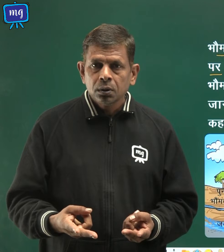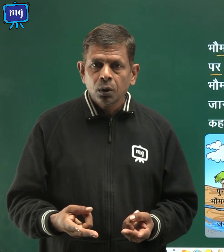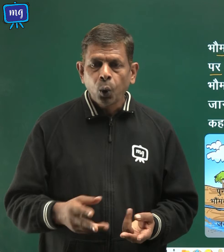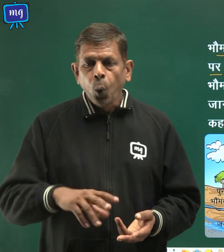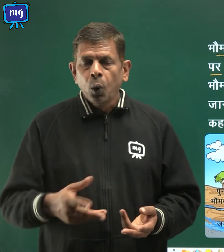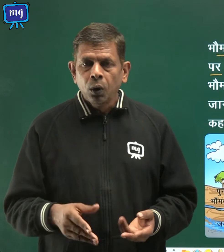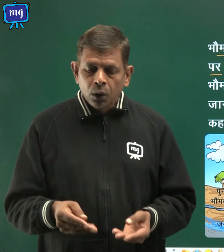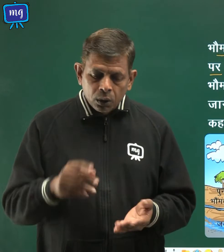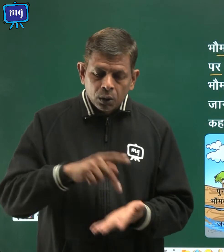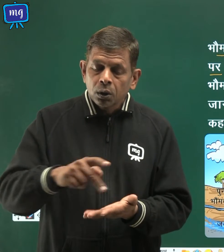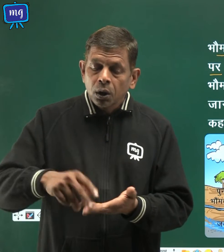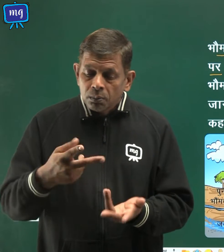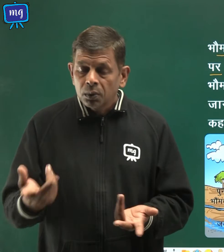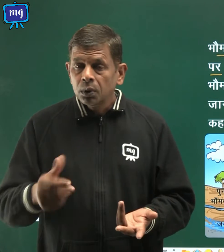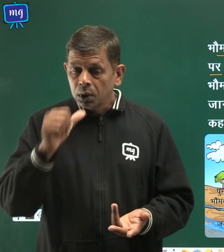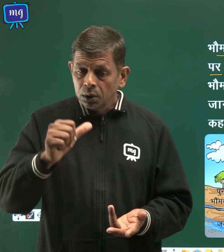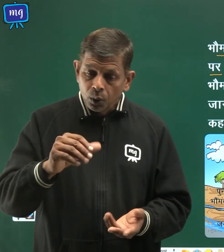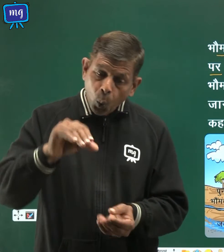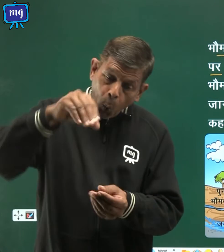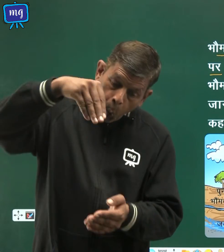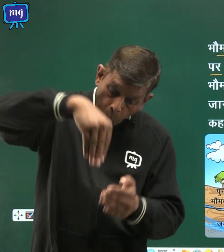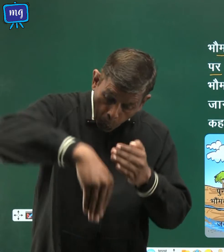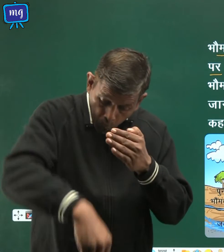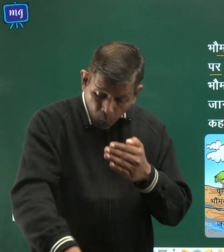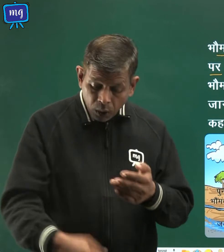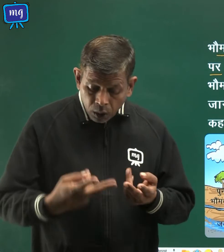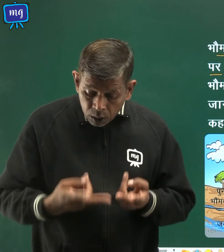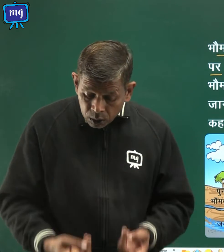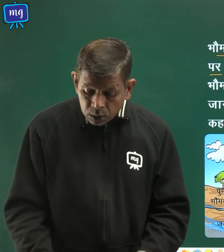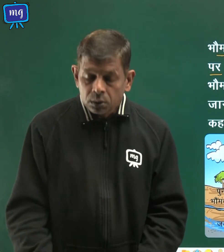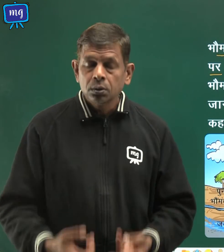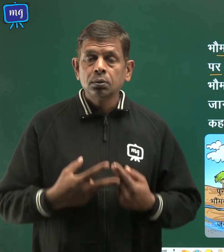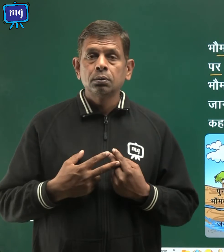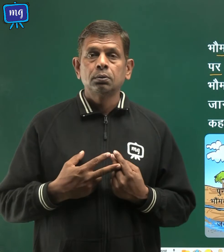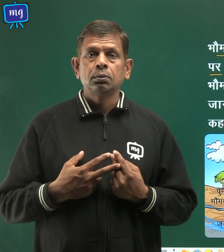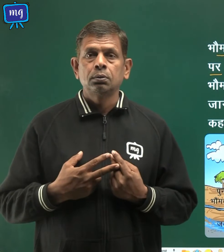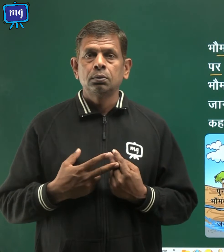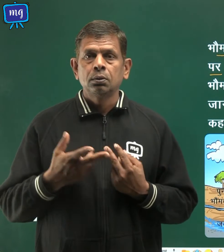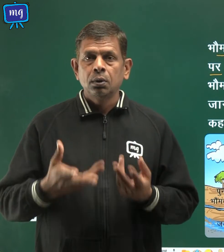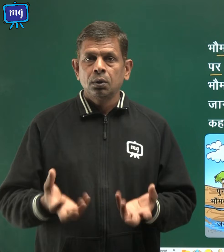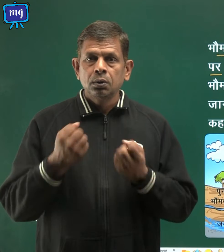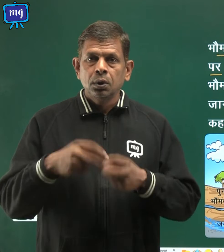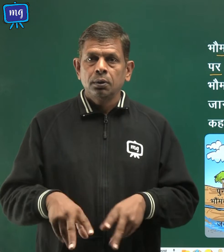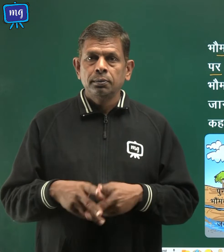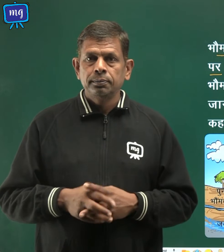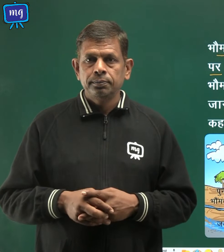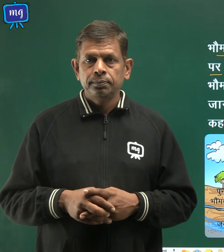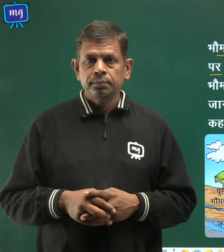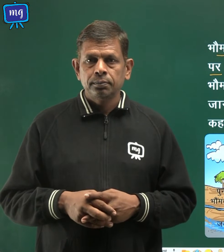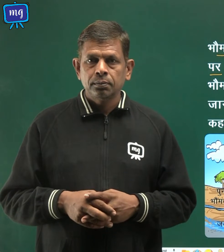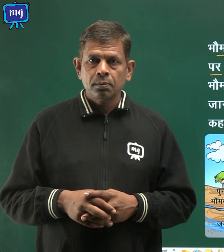और कहीं पर जल बहुत अधिक खुदाई करने पर प्राप्त होता है।